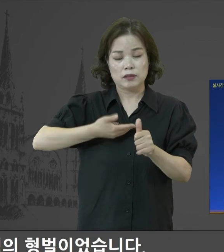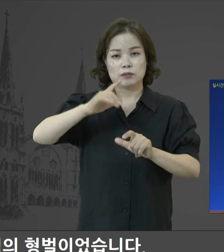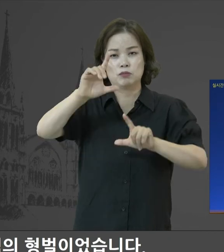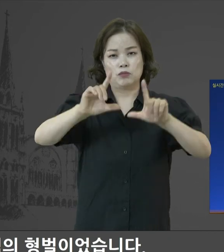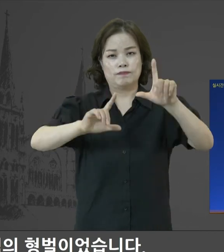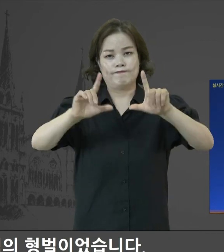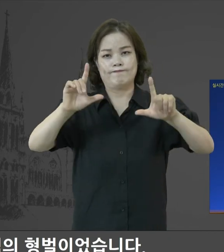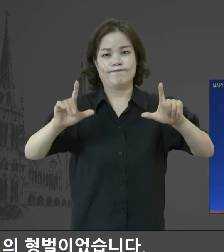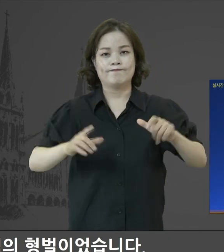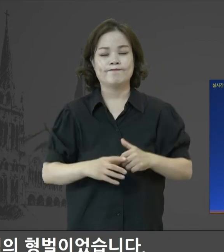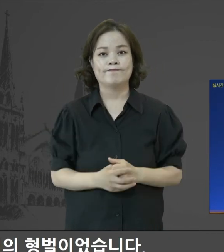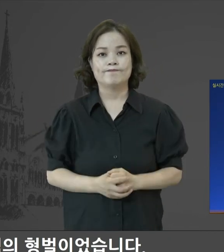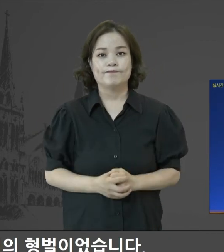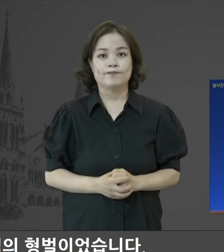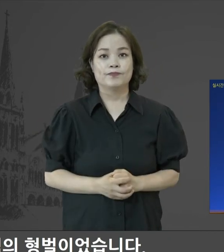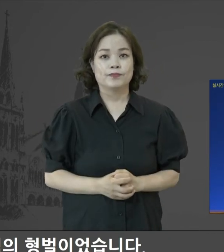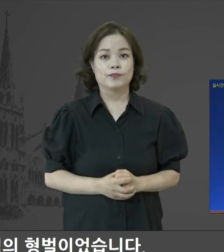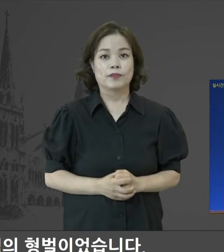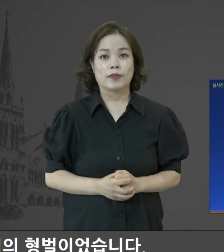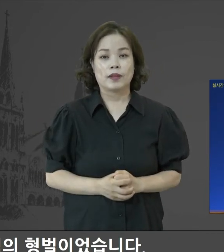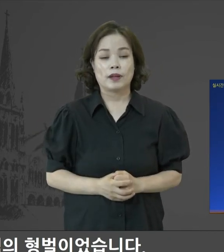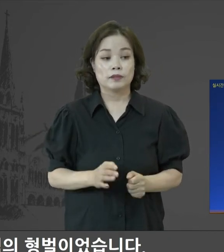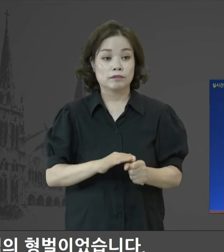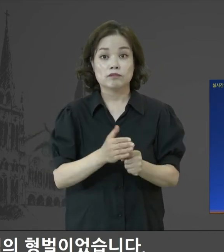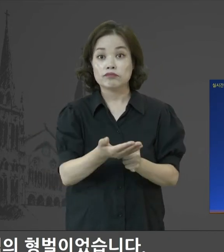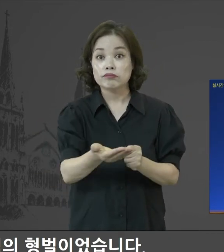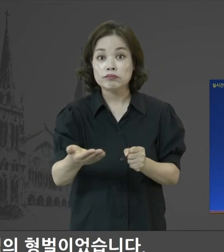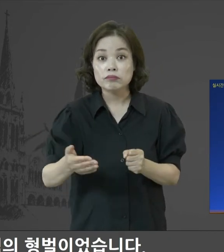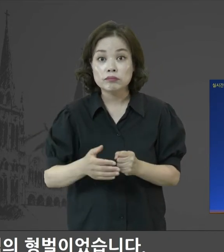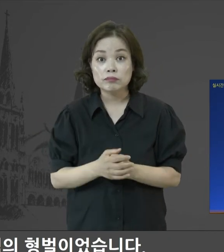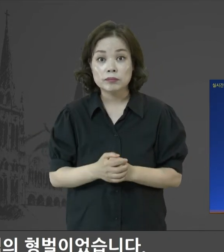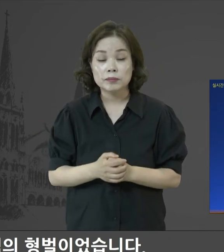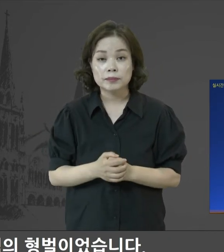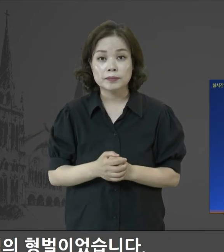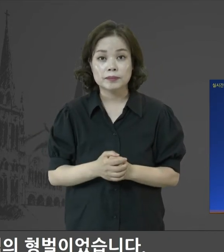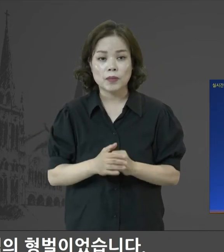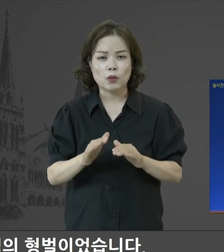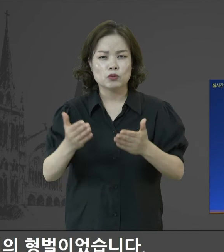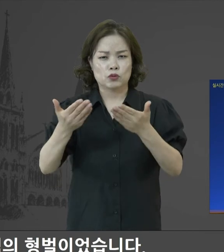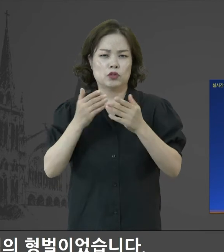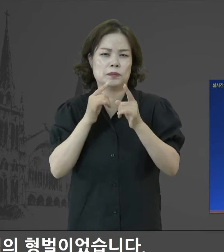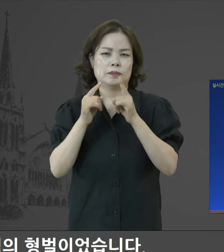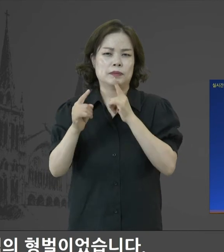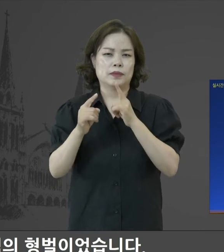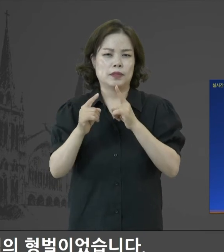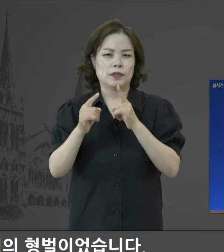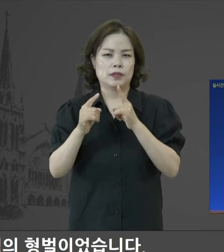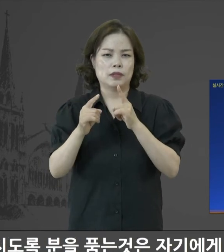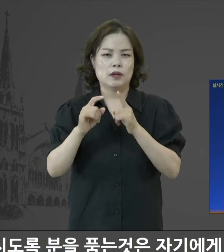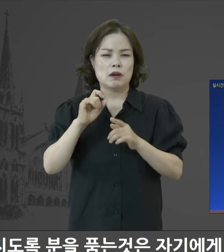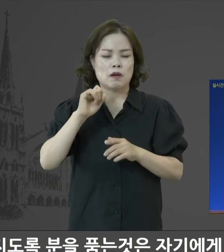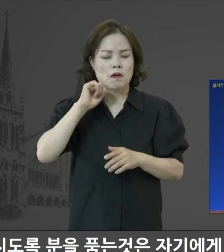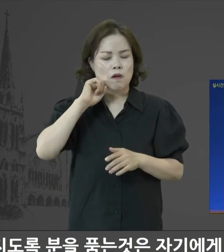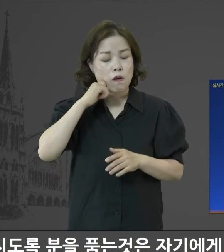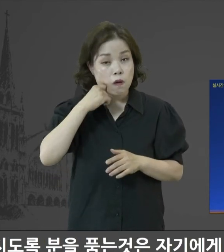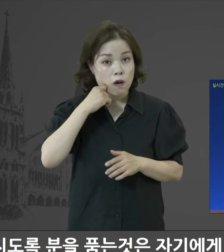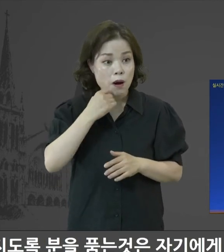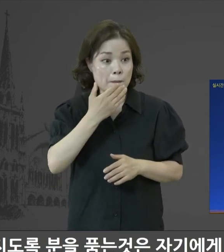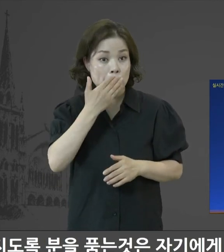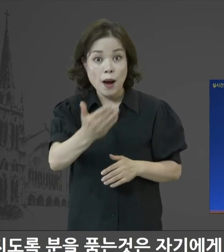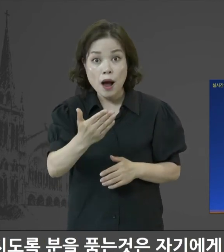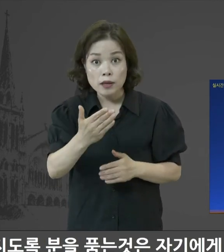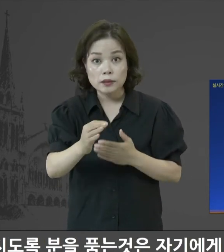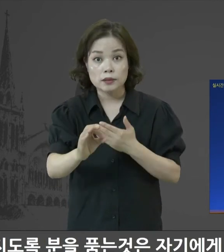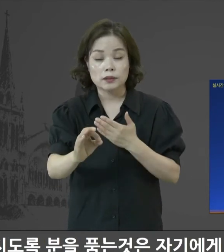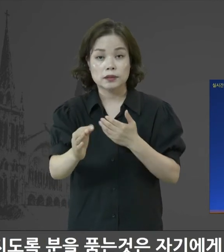볼 수 있습니다. 사랑하는 여러분, 오늘 주시는 말씀은 쉽지 않지만 가능하기